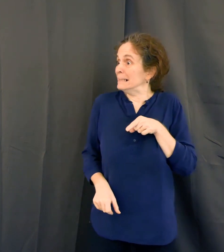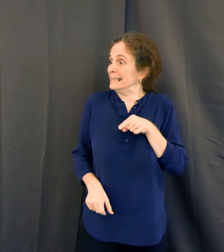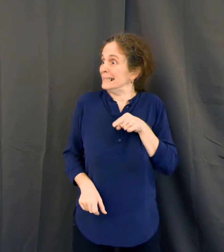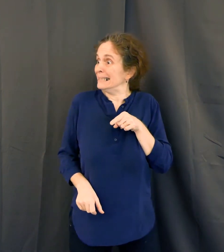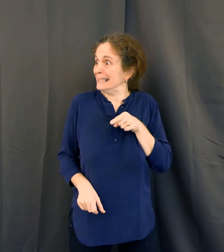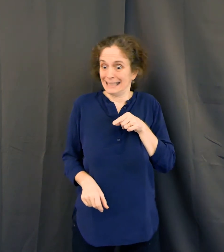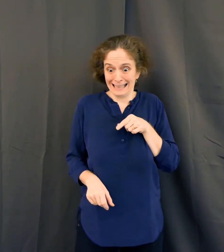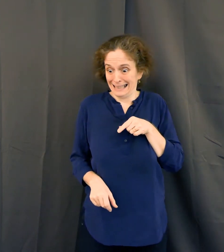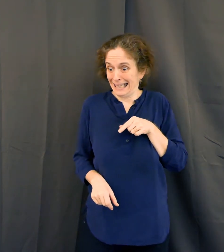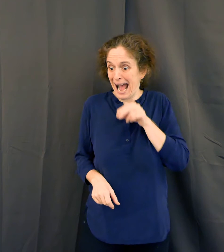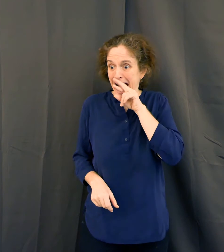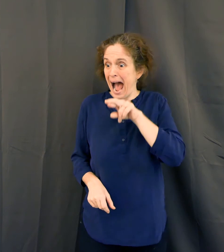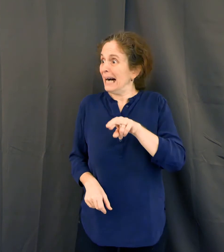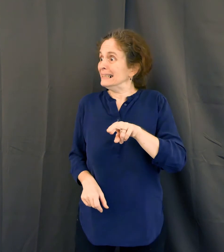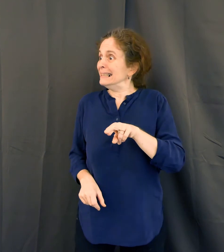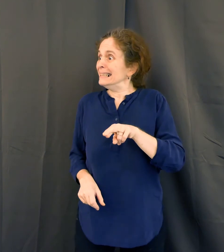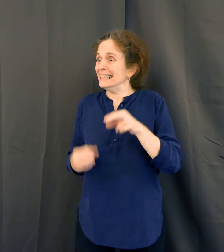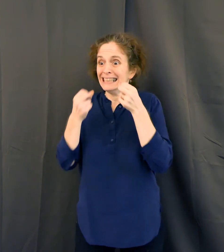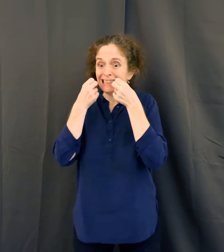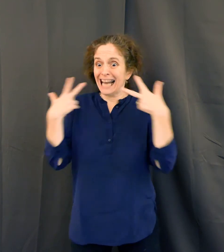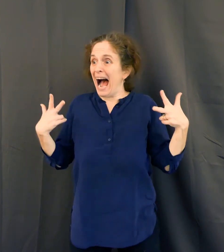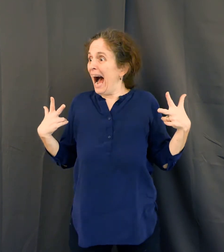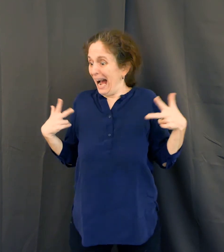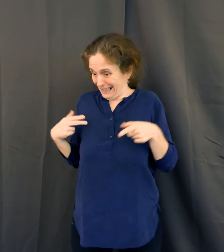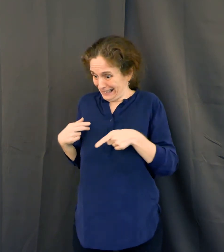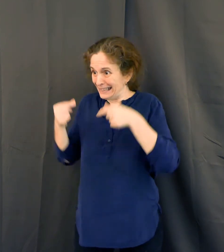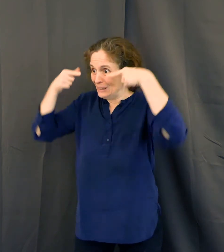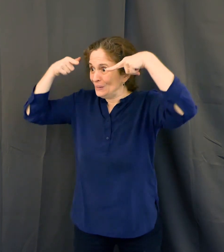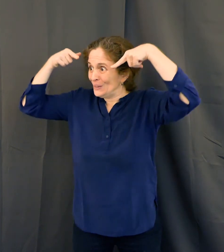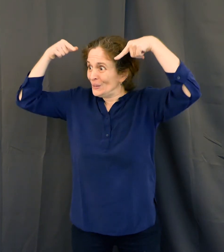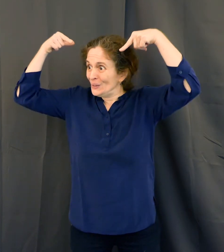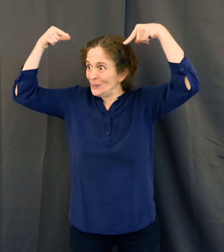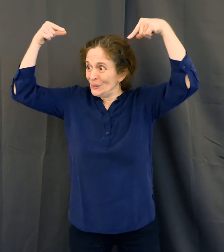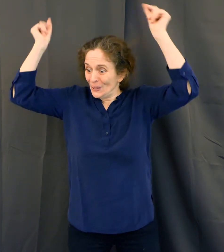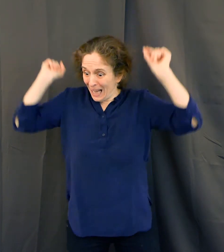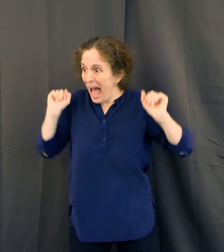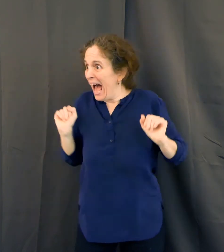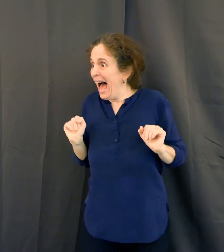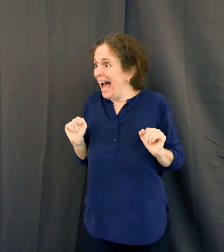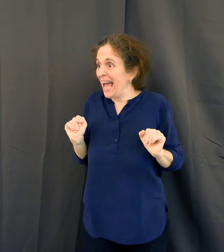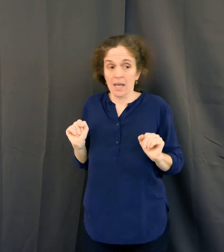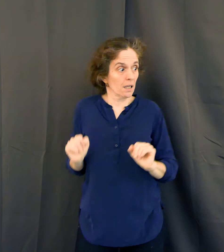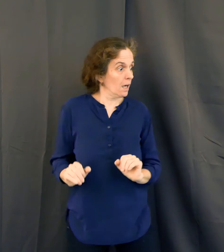sont aperçus, mais ce n'est pas un rat, c'est un chat. Regarde ses